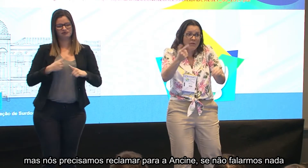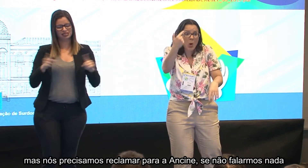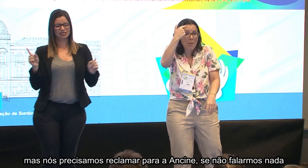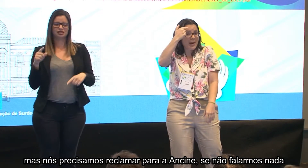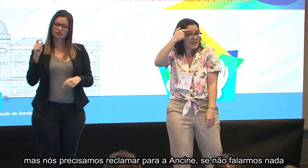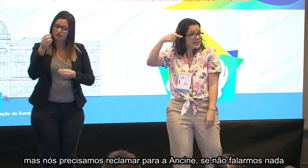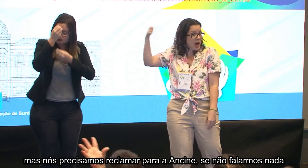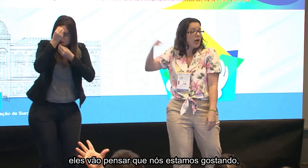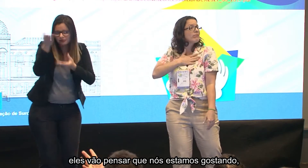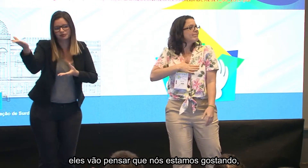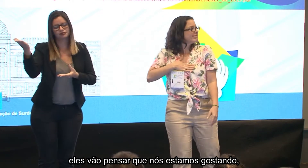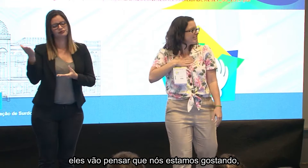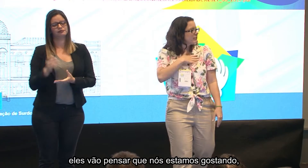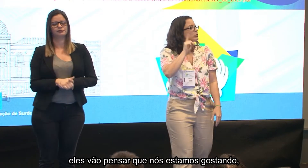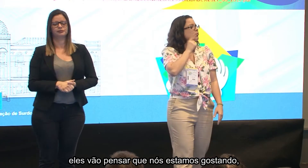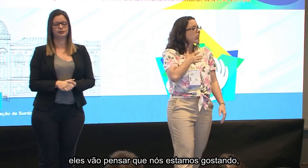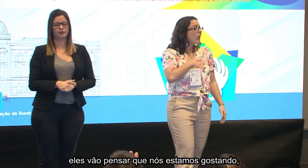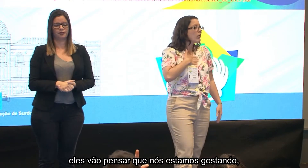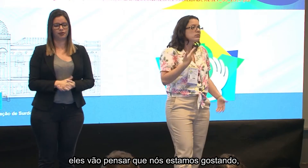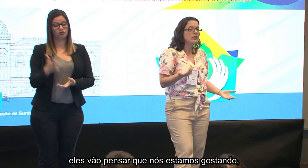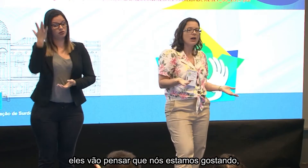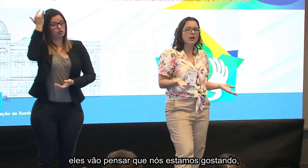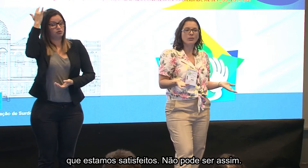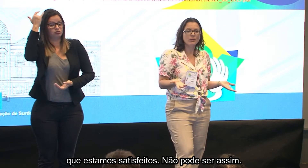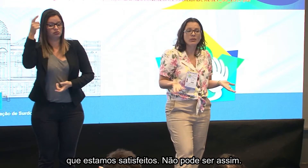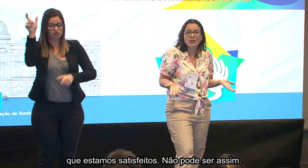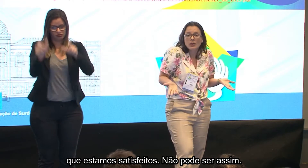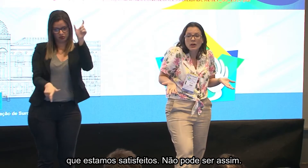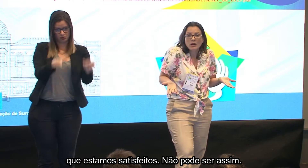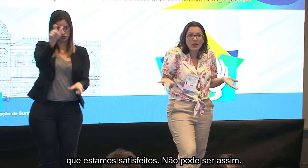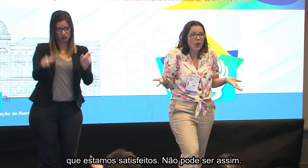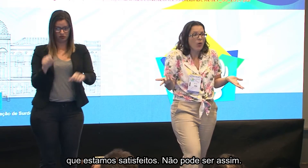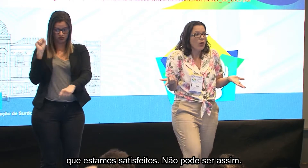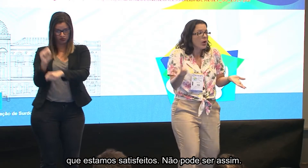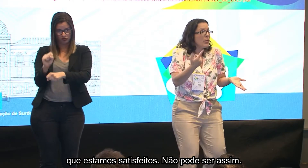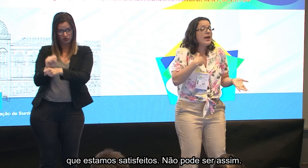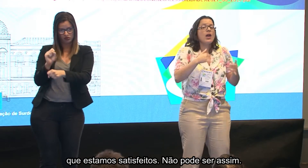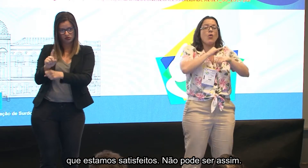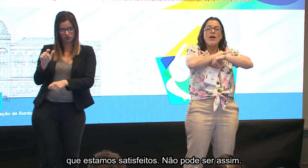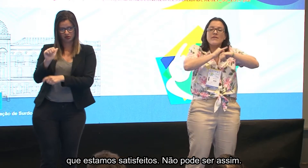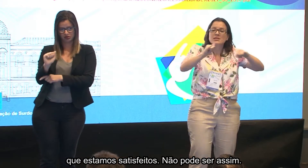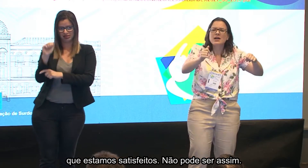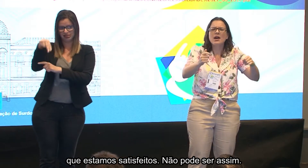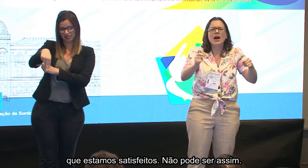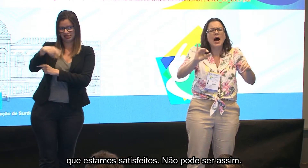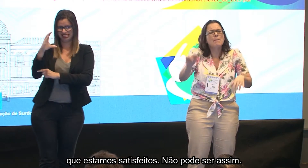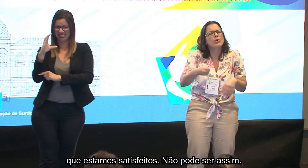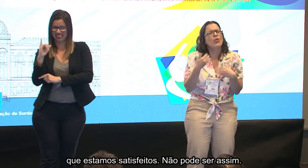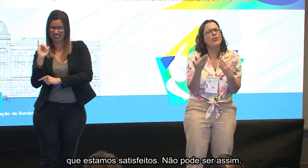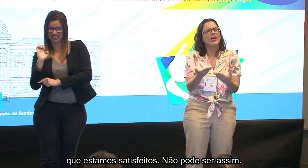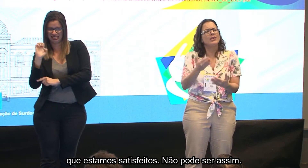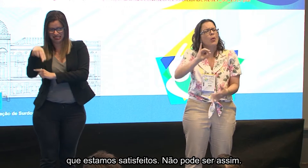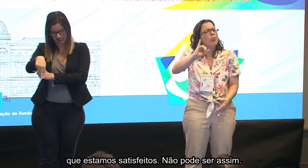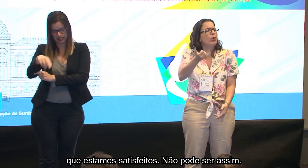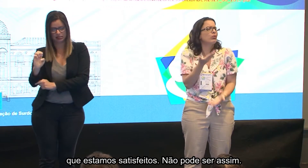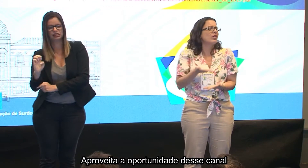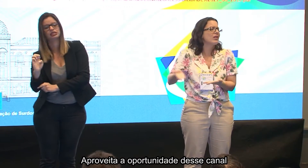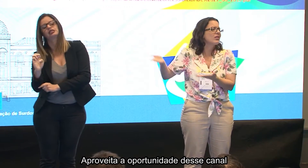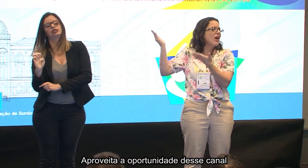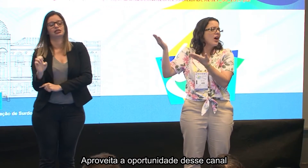falarmos nada, eles vão pensar que nós estamos gostando, que estamos satisfeitos. Então, não pode ser assim. Então,